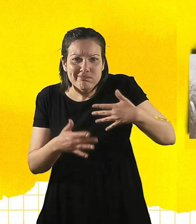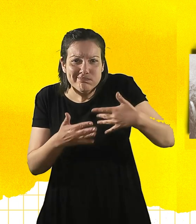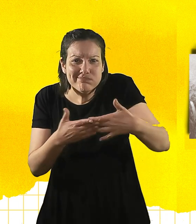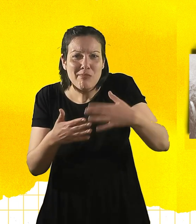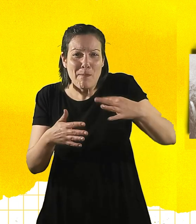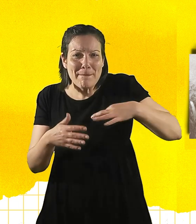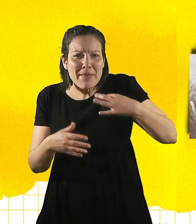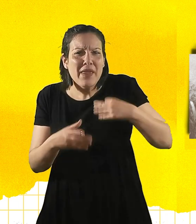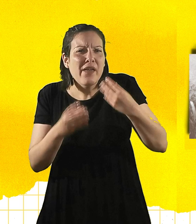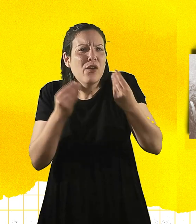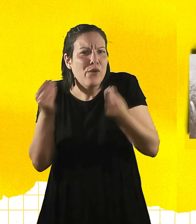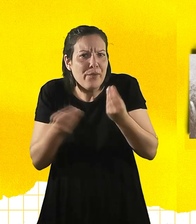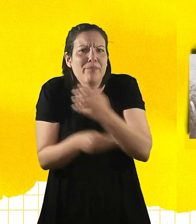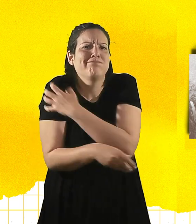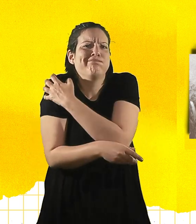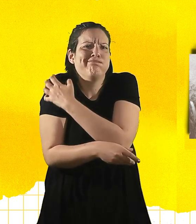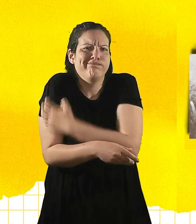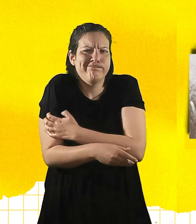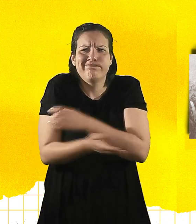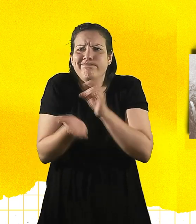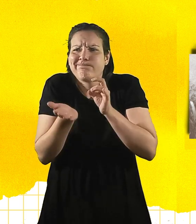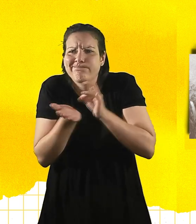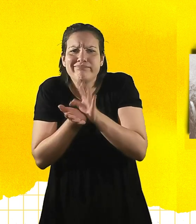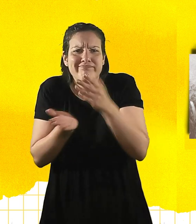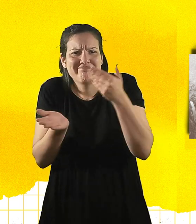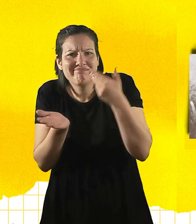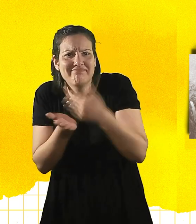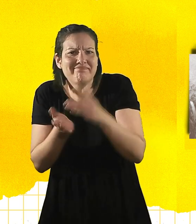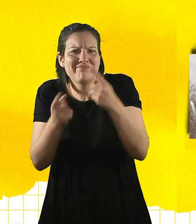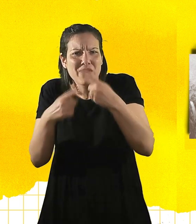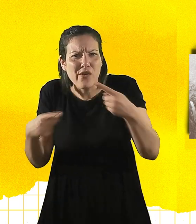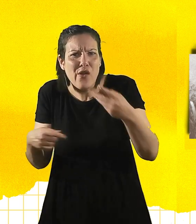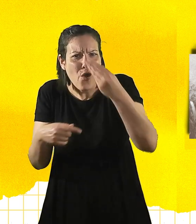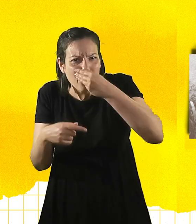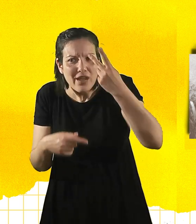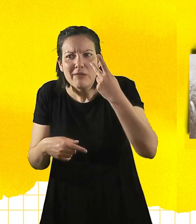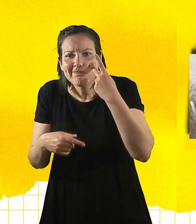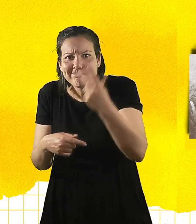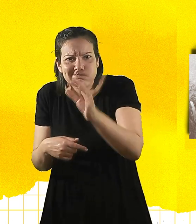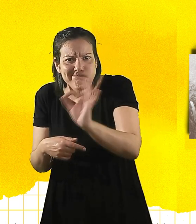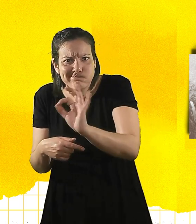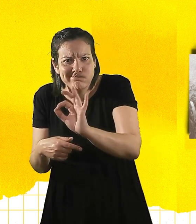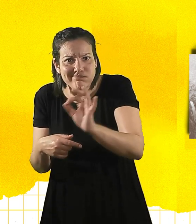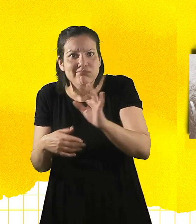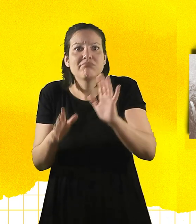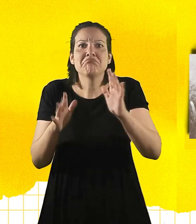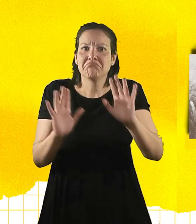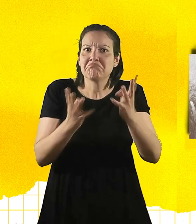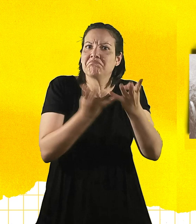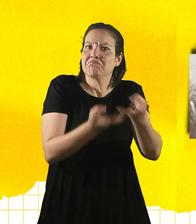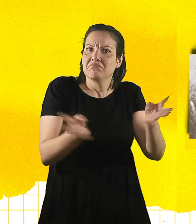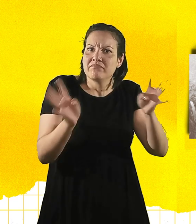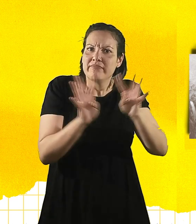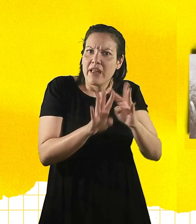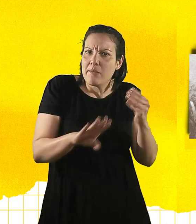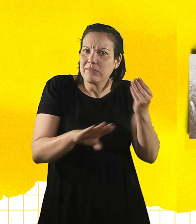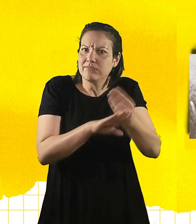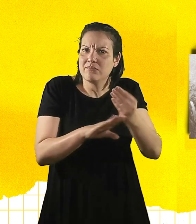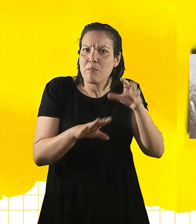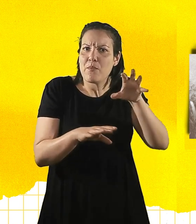la pobreza, marginada de reconocimientos oficiales, hasta que la Sala de Representantes de la Provincia de Buenos